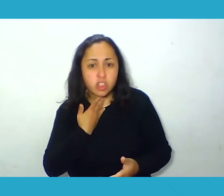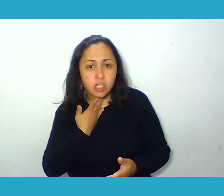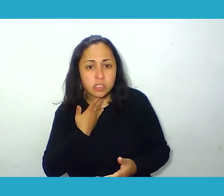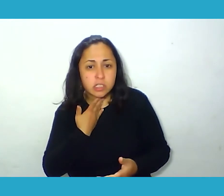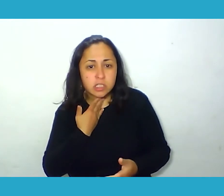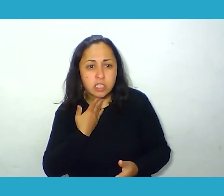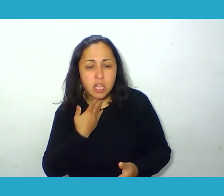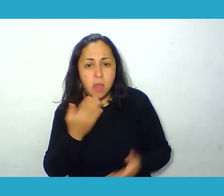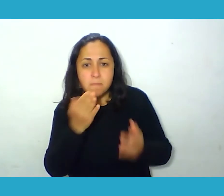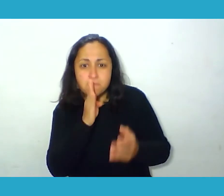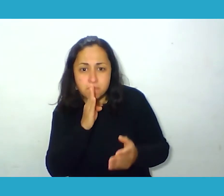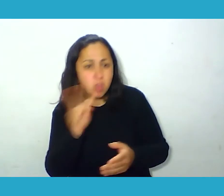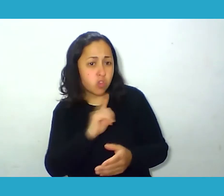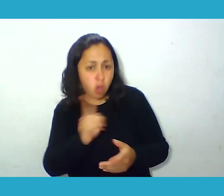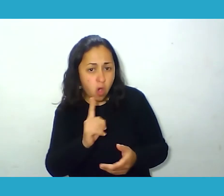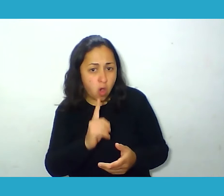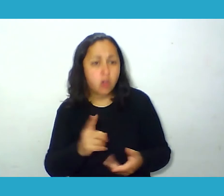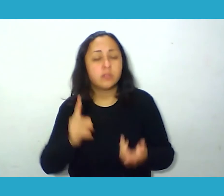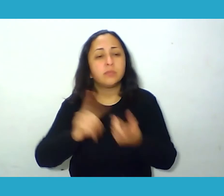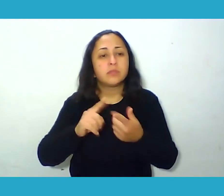voces. Este lenguaje de las tinieblas